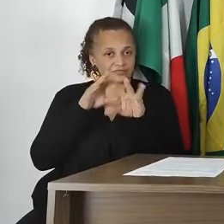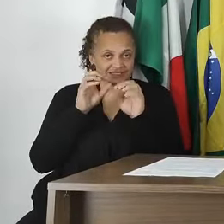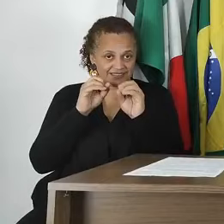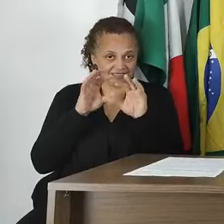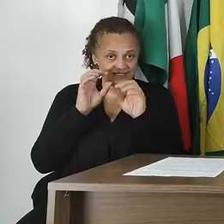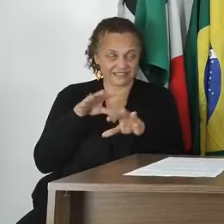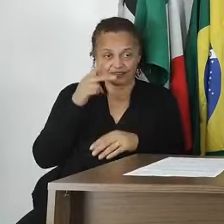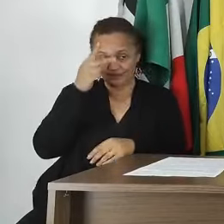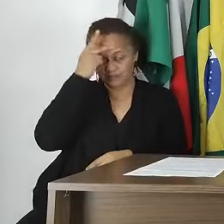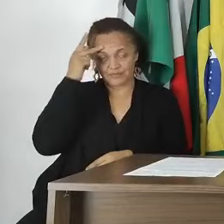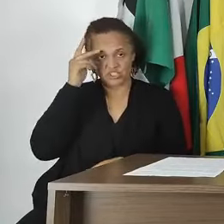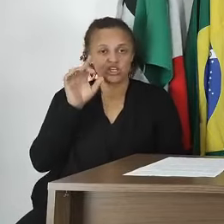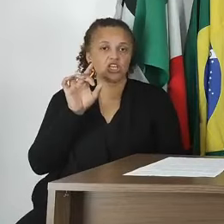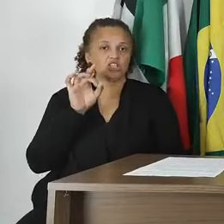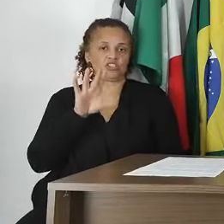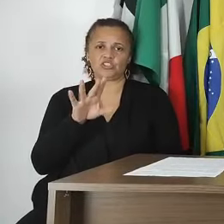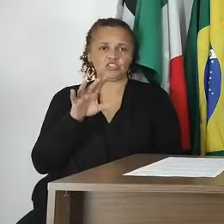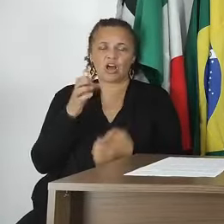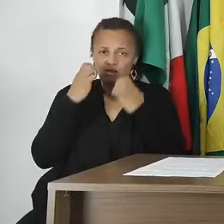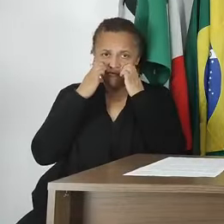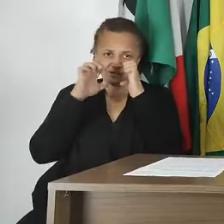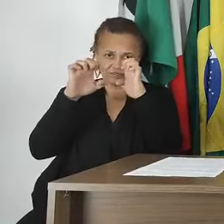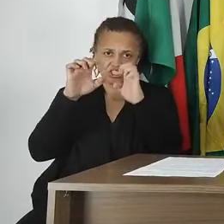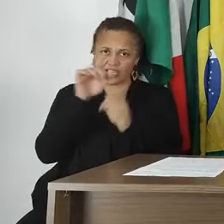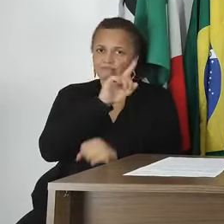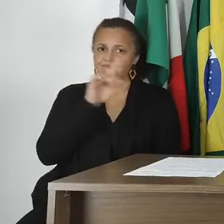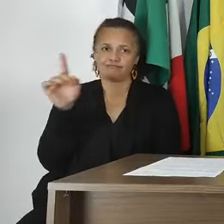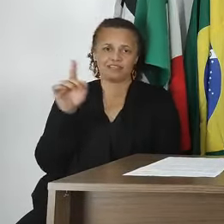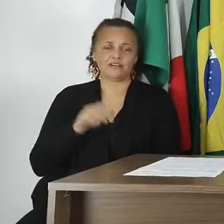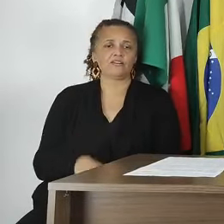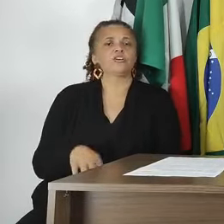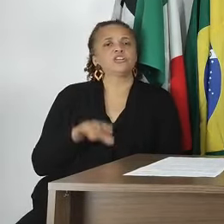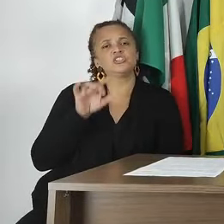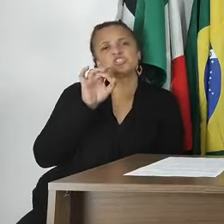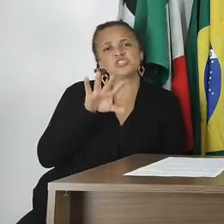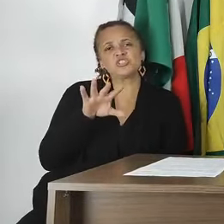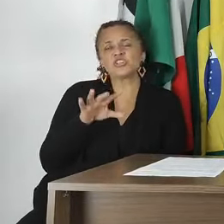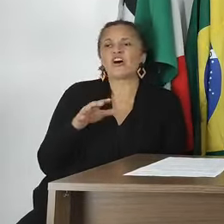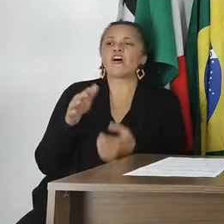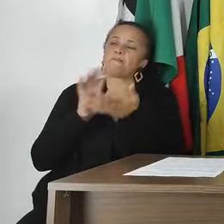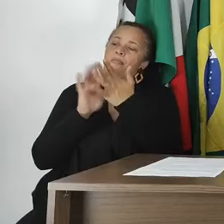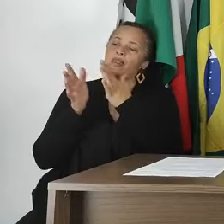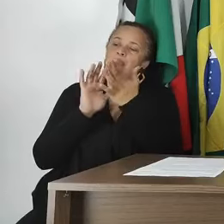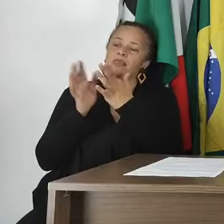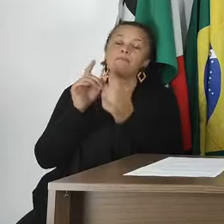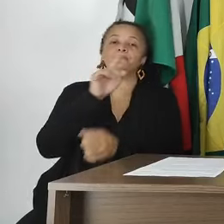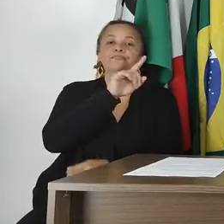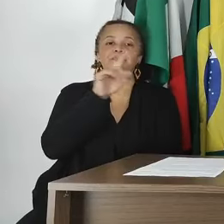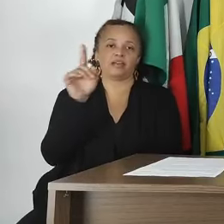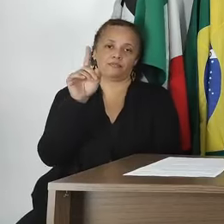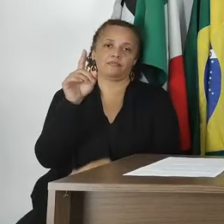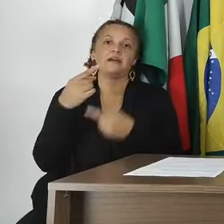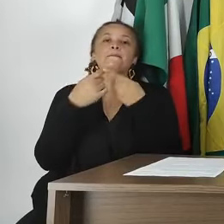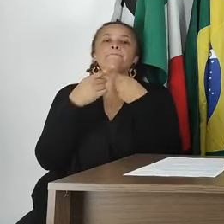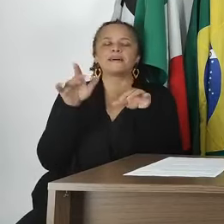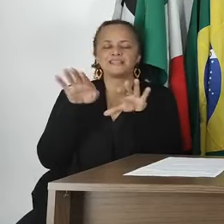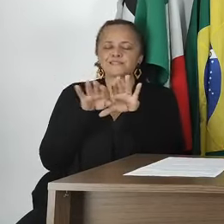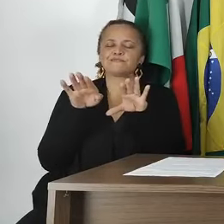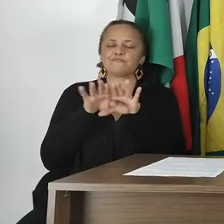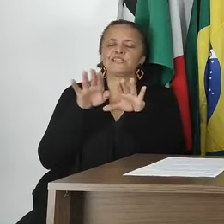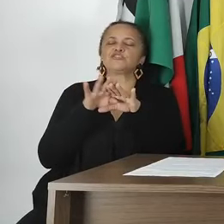pessoas não somente o Evangelho, ou seja, não somente o ID de palavras, mas de atitudes, de